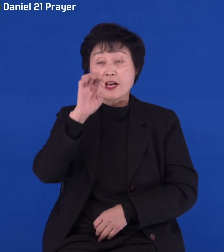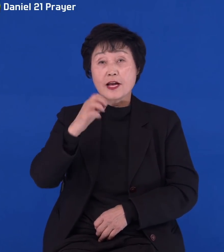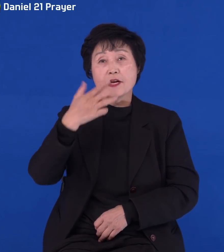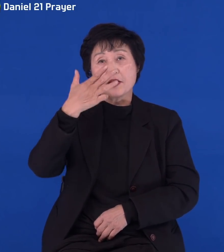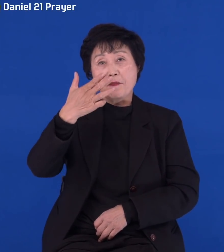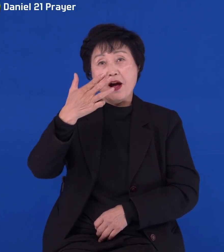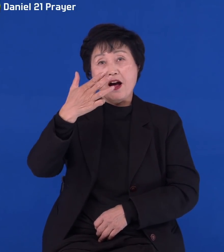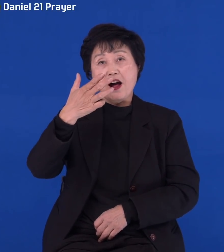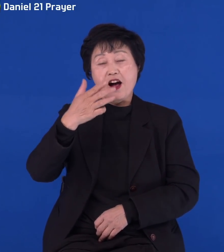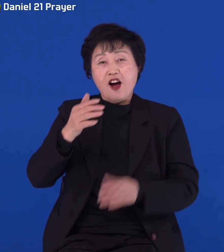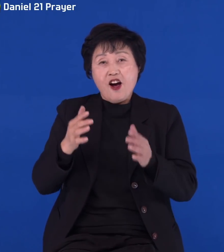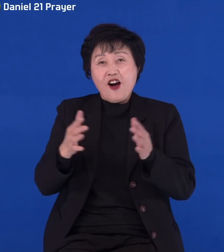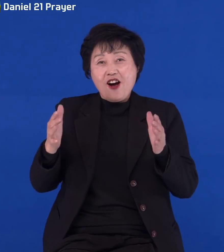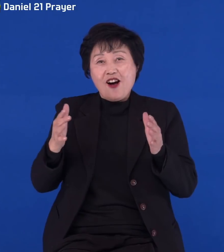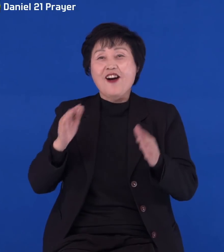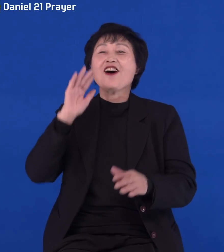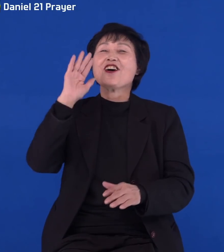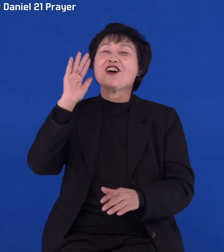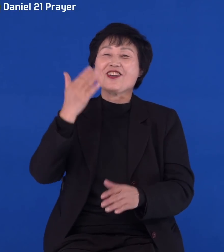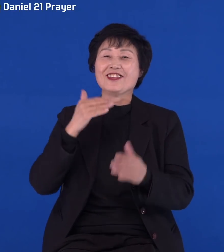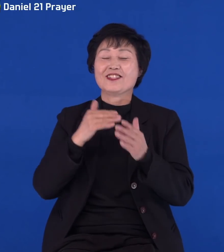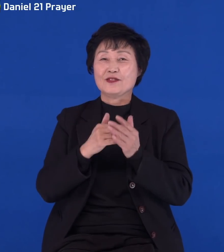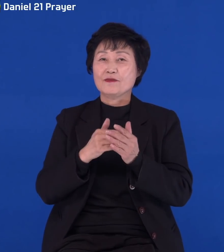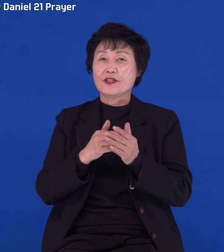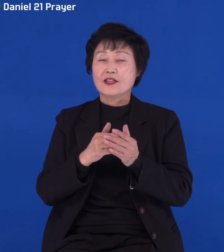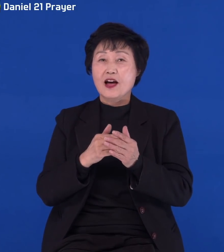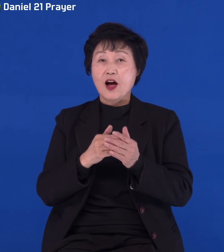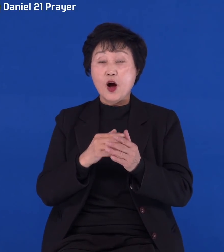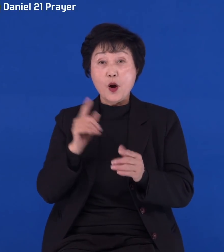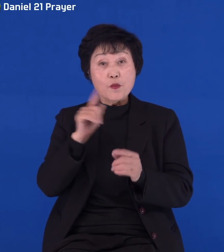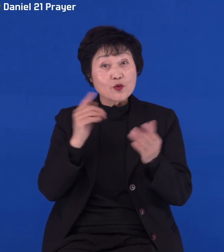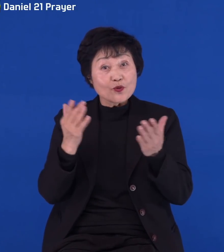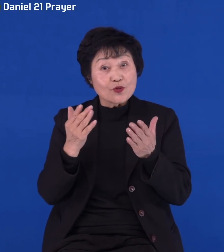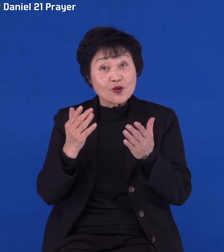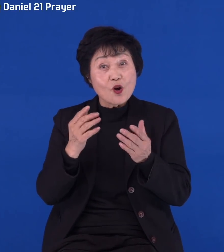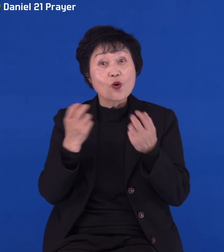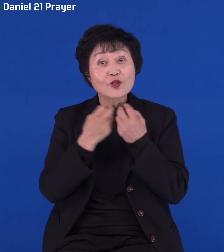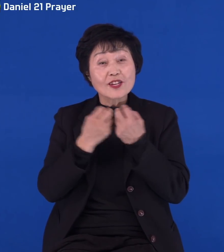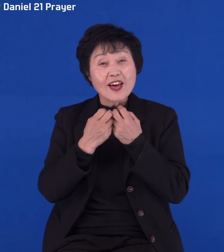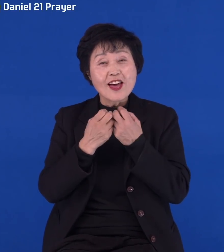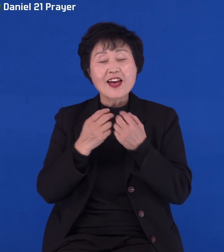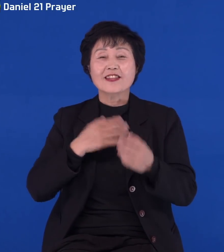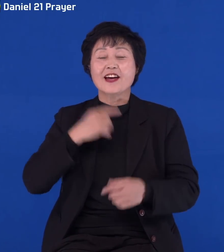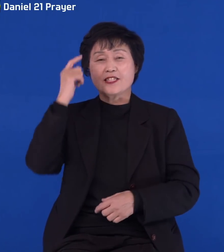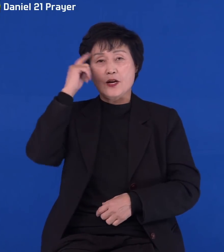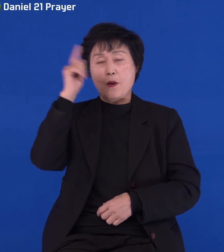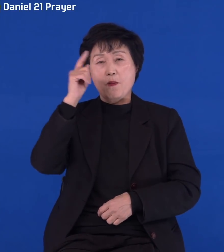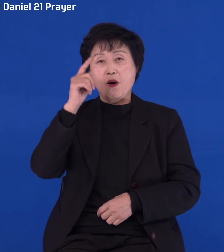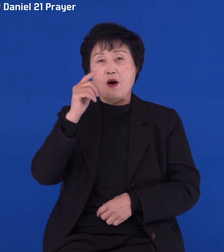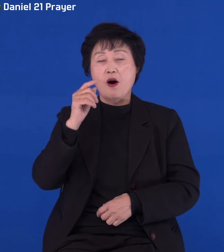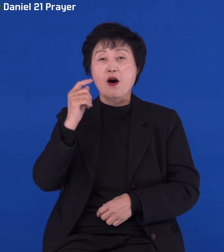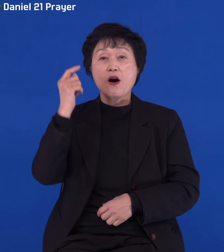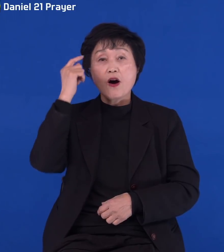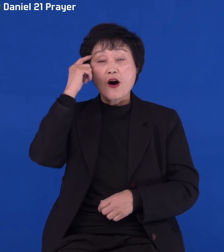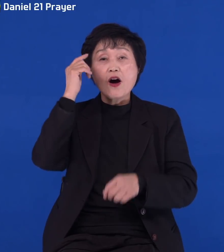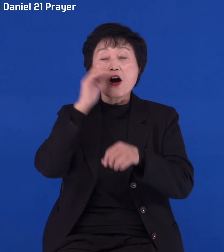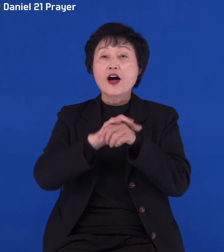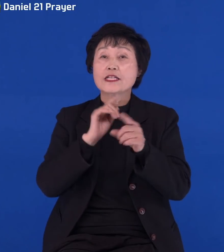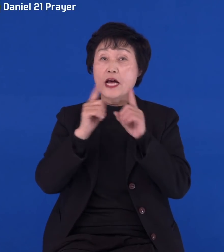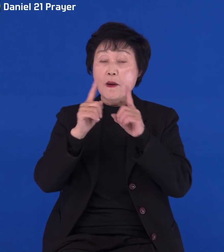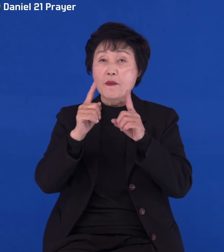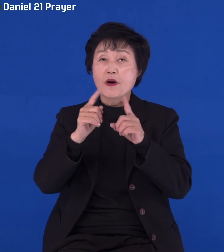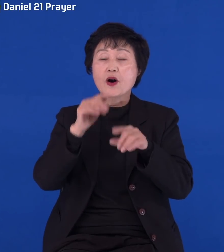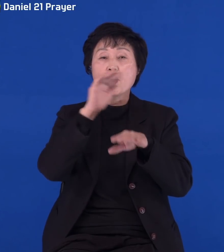48kg가 되었습니다. 이게 왜 이런 일이 있었을까요? 저는 이렇게 생각합니다. 잠언 17장 6절에 보니까 손자는